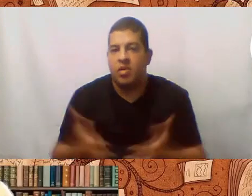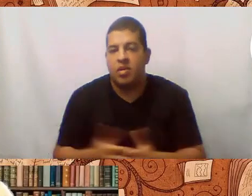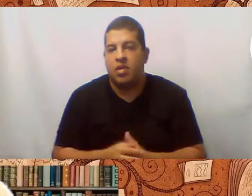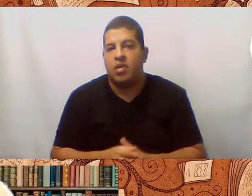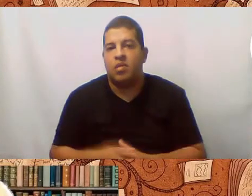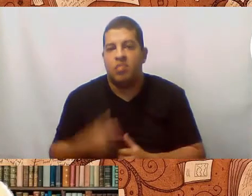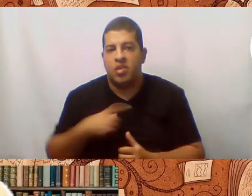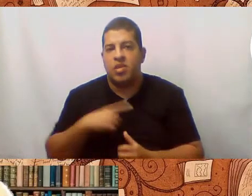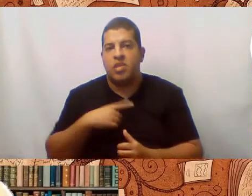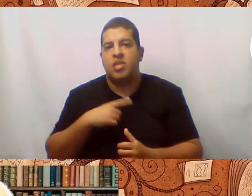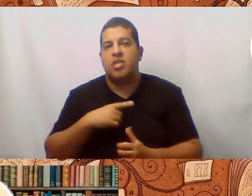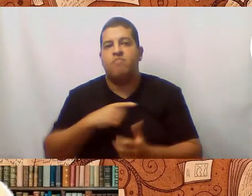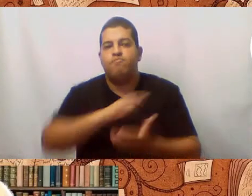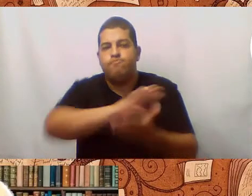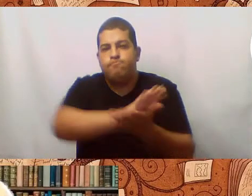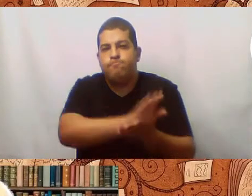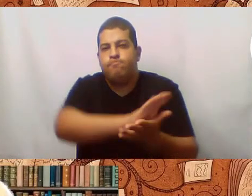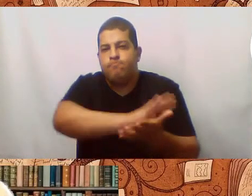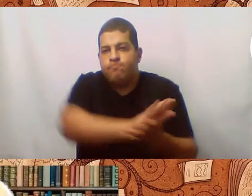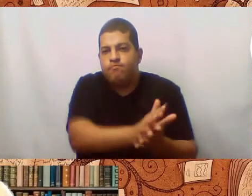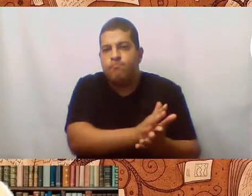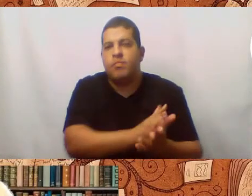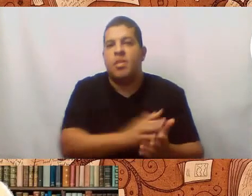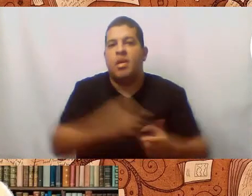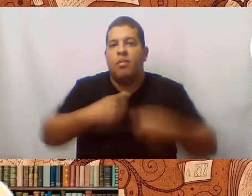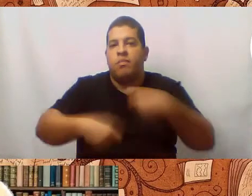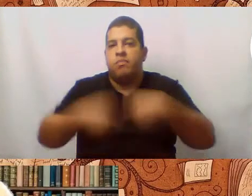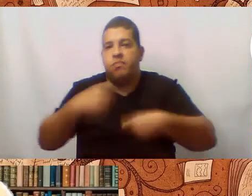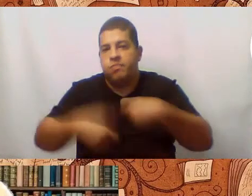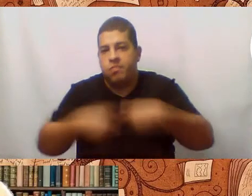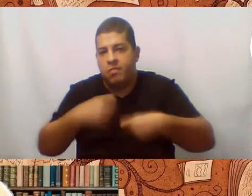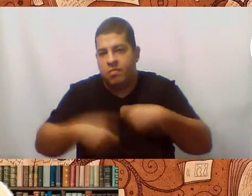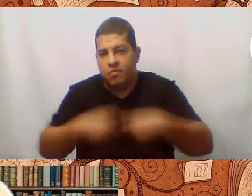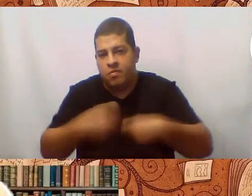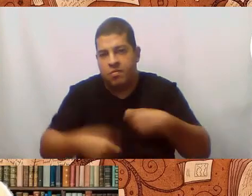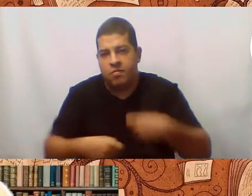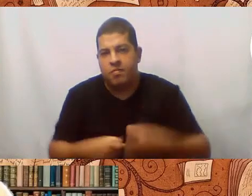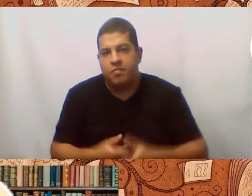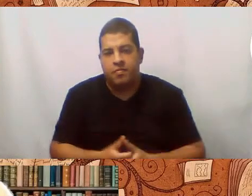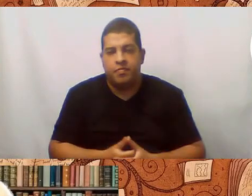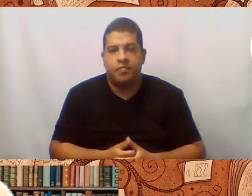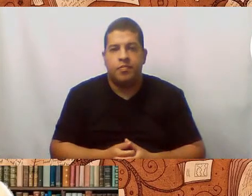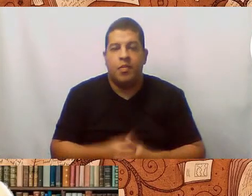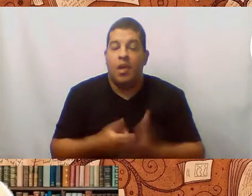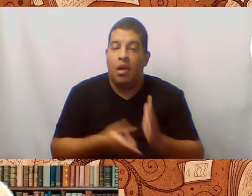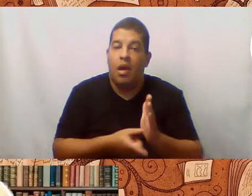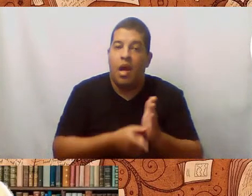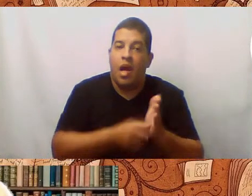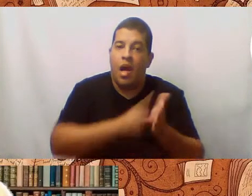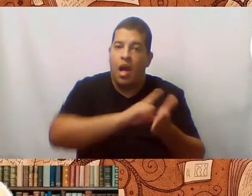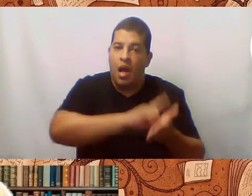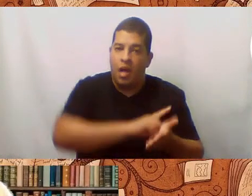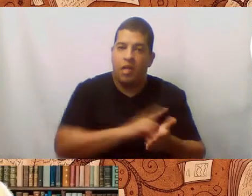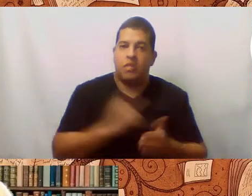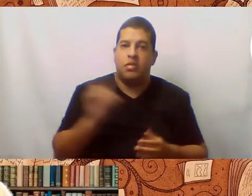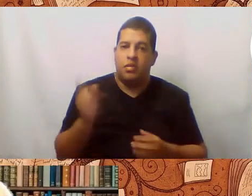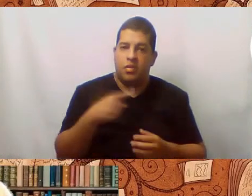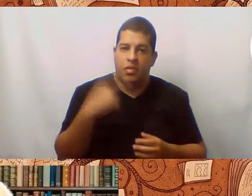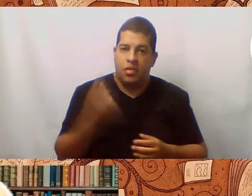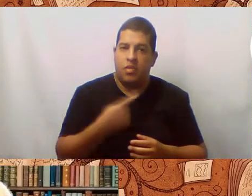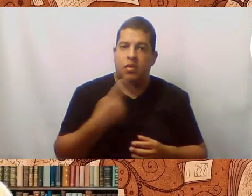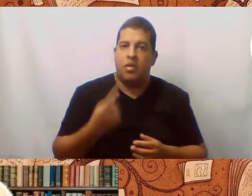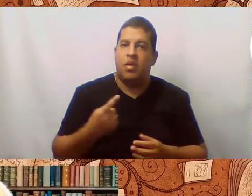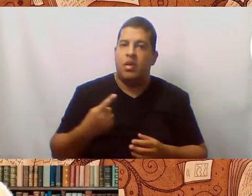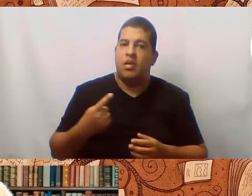da sexualidade do Freud, mas, enfim, digamos que fosse assim, né? Então, se antes a gente vivia numa cultura mais repressiva,